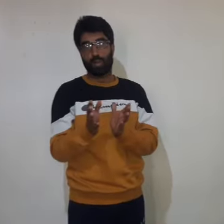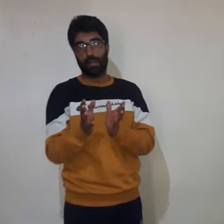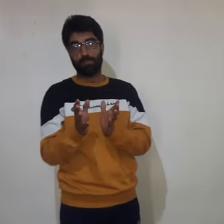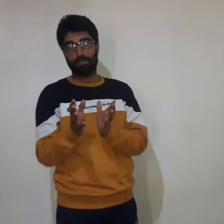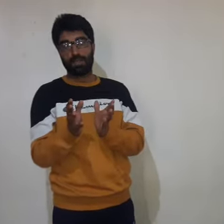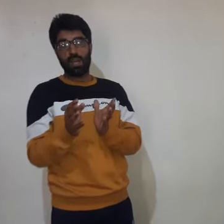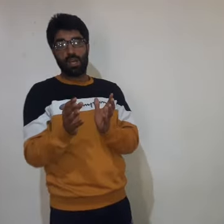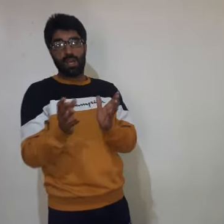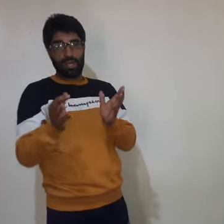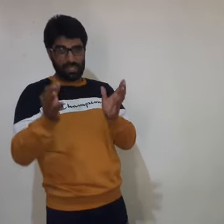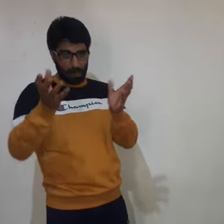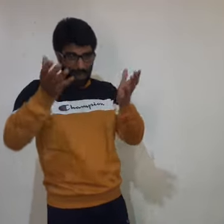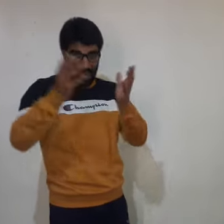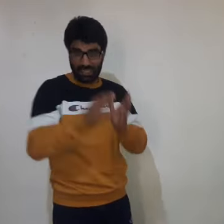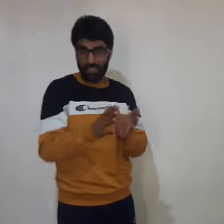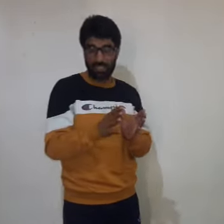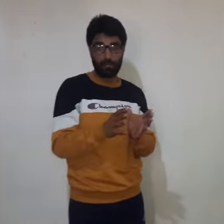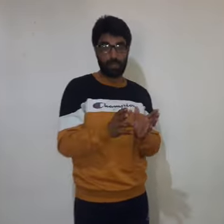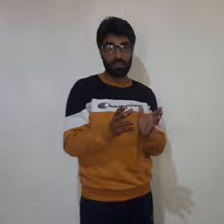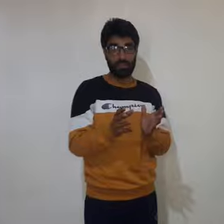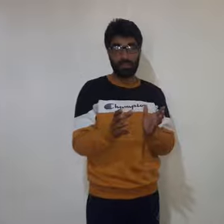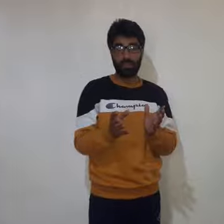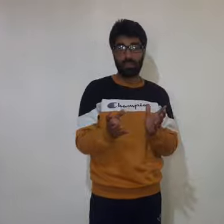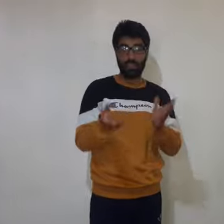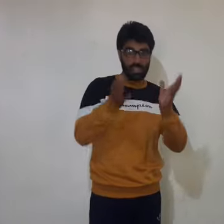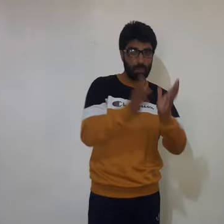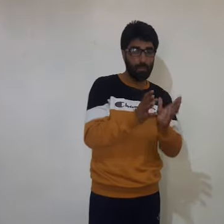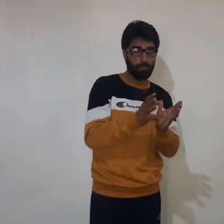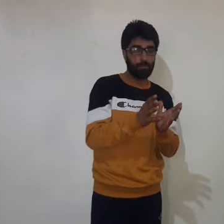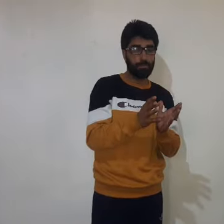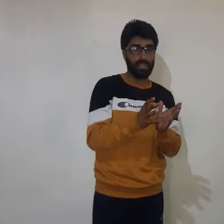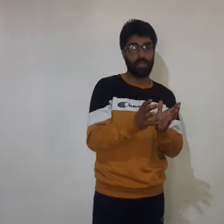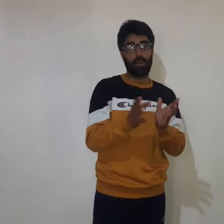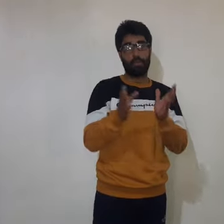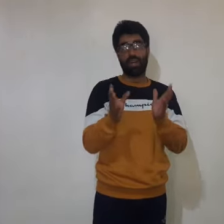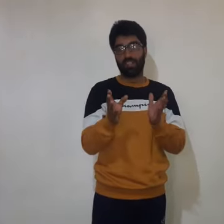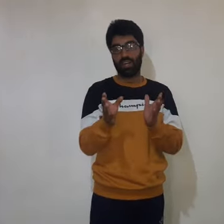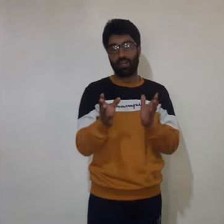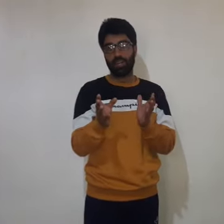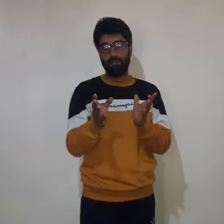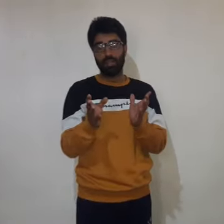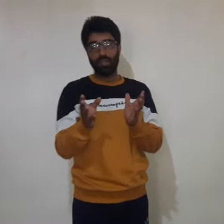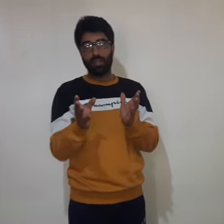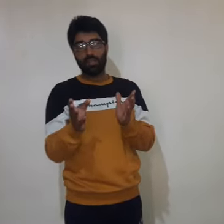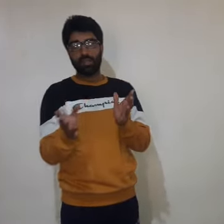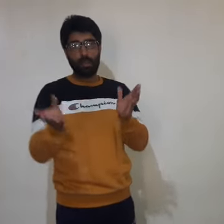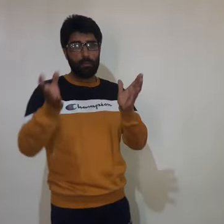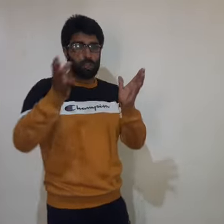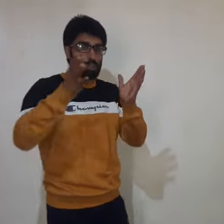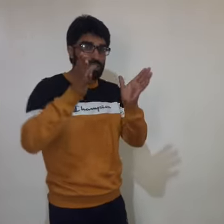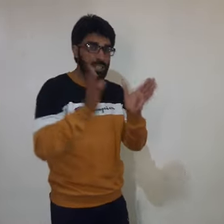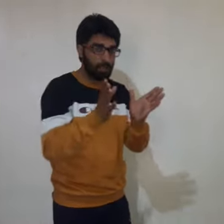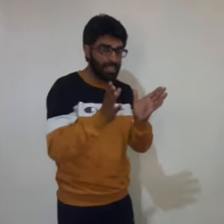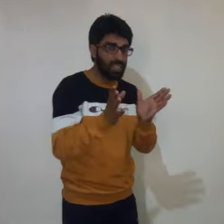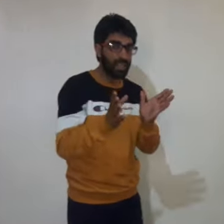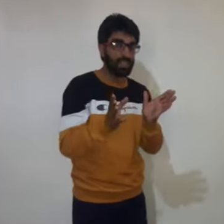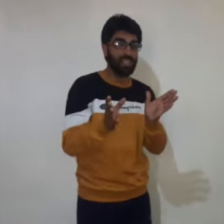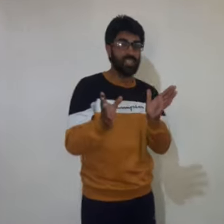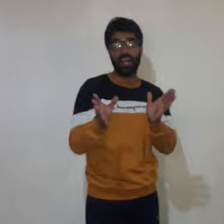है। जब ऐसे सिम्टम्स किसी भी पेशेंट में पाए जाएंगे, तब हम इसको सस्पेक्टेड कहते हैं, शायद